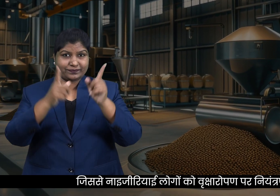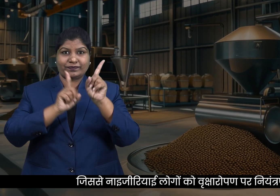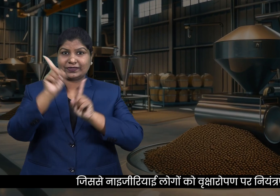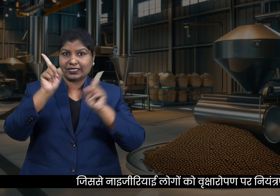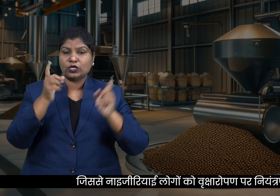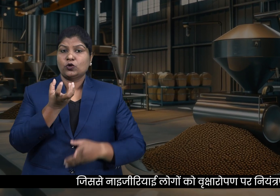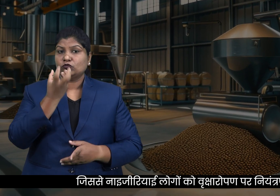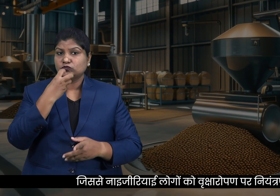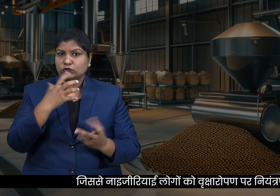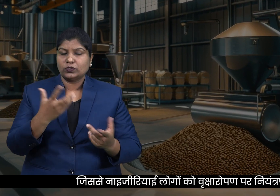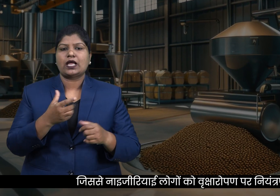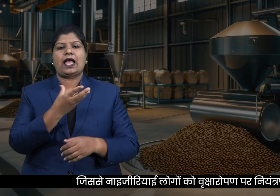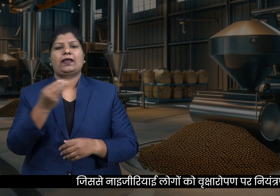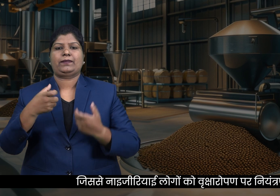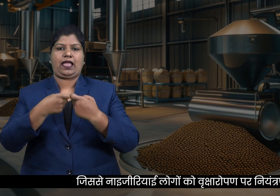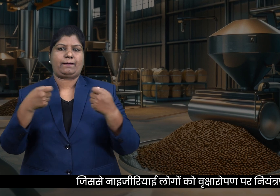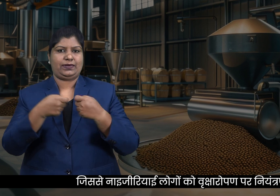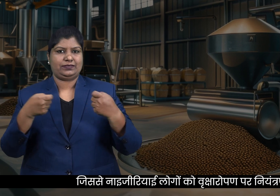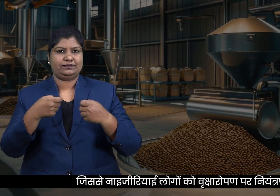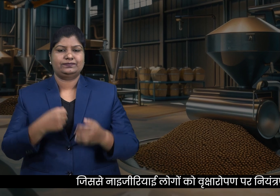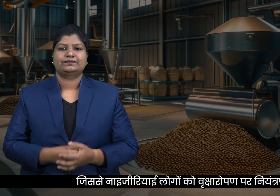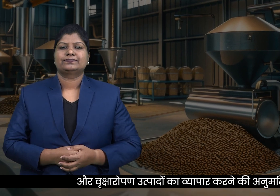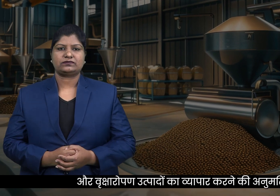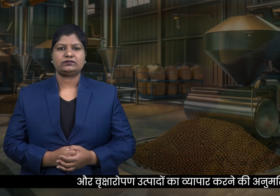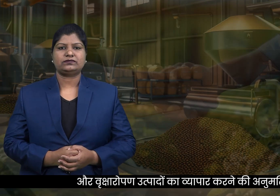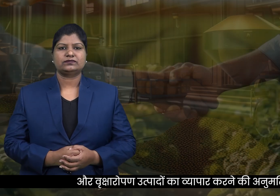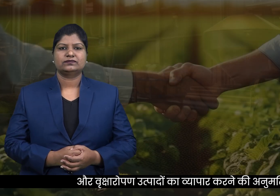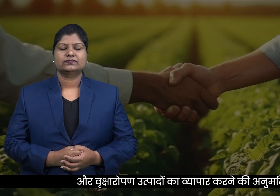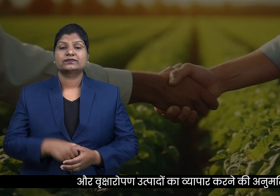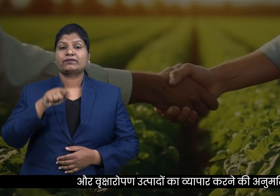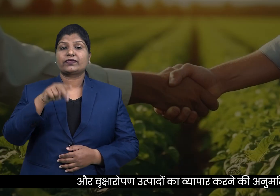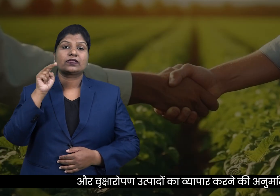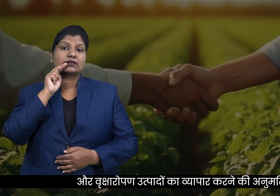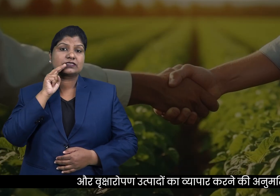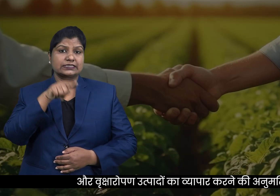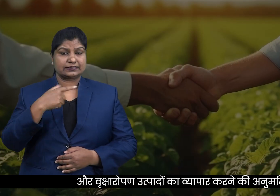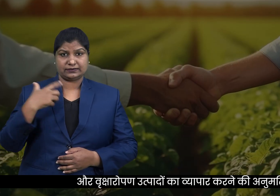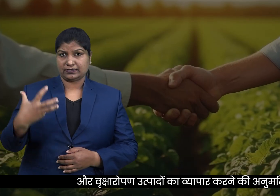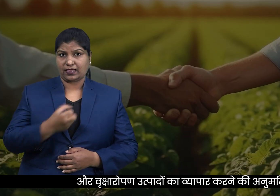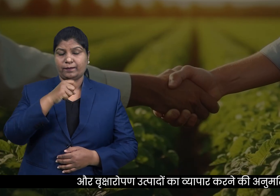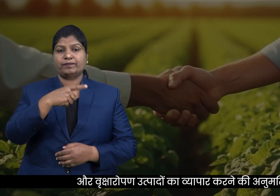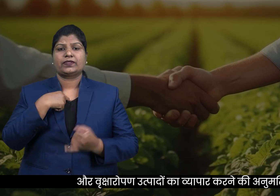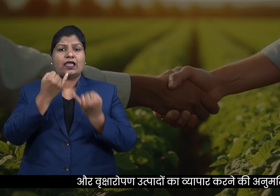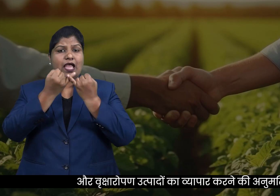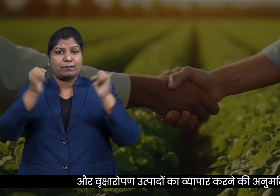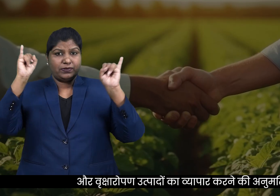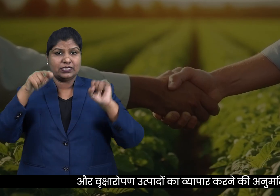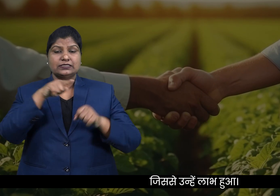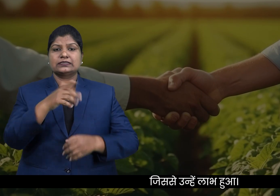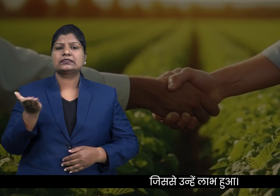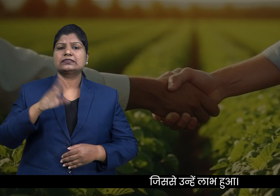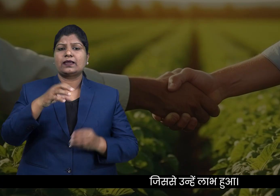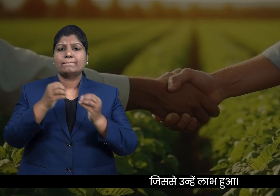नाइजीरियाई लोगों को वृक्षारोपण पर नियंत्रण करने और वृक्षारोपण उत्पादों का व्यापार करने की अनुमति